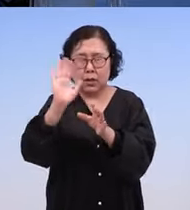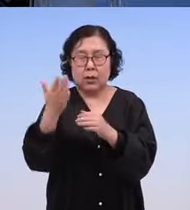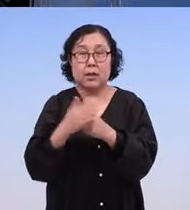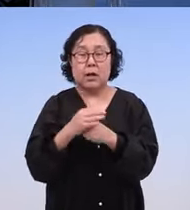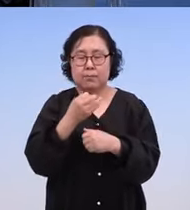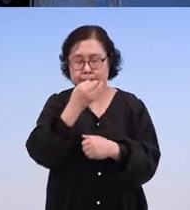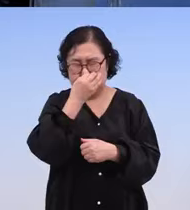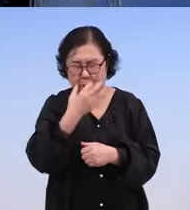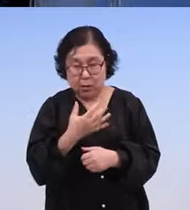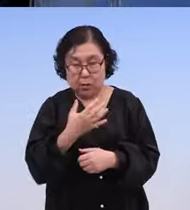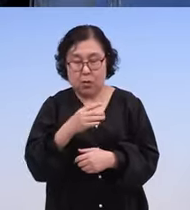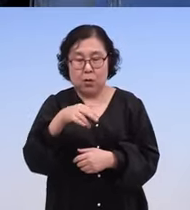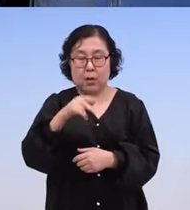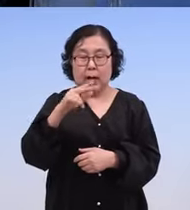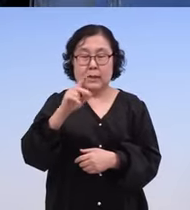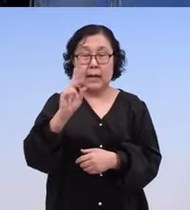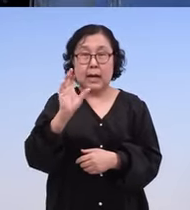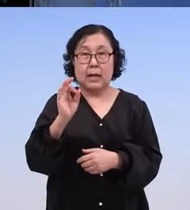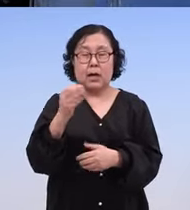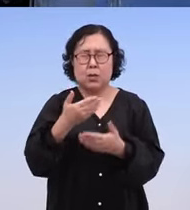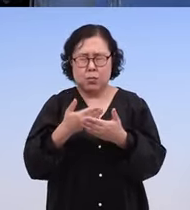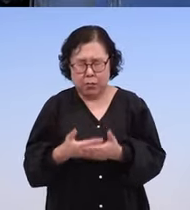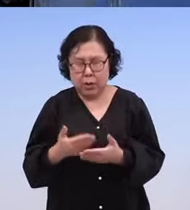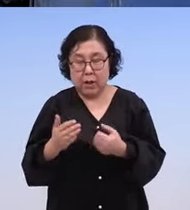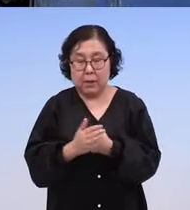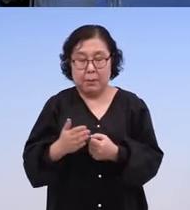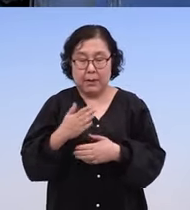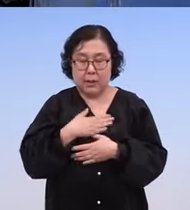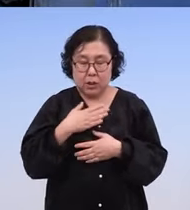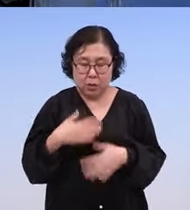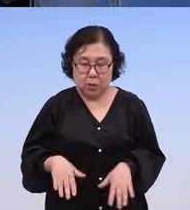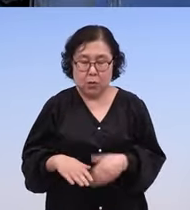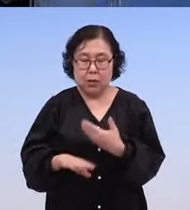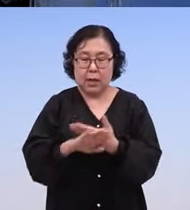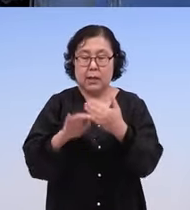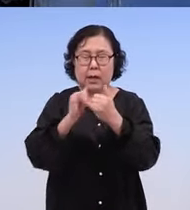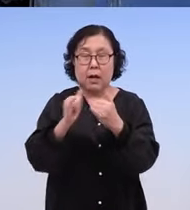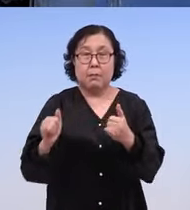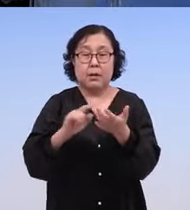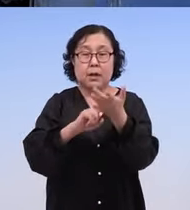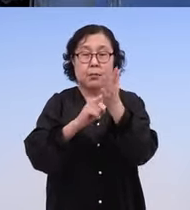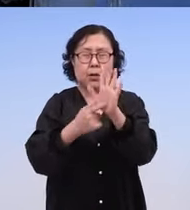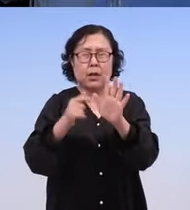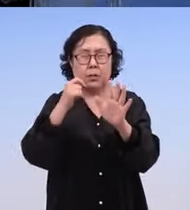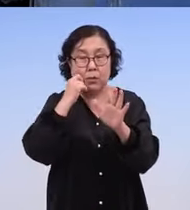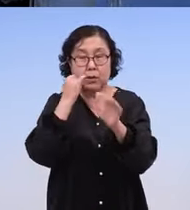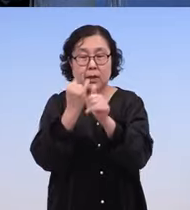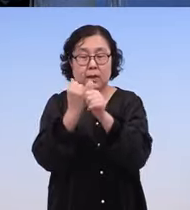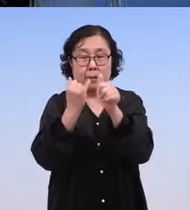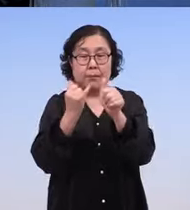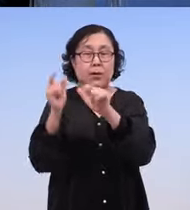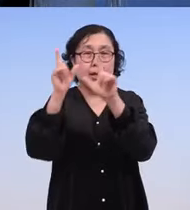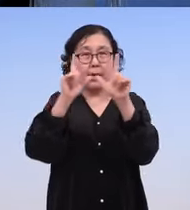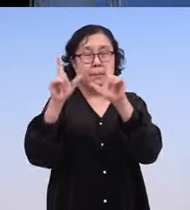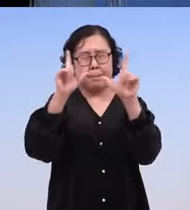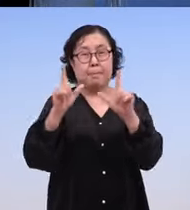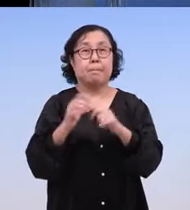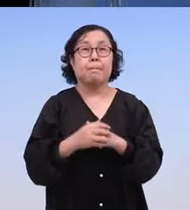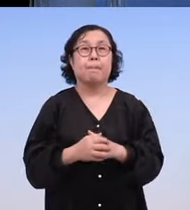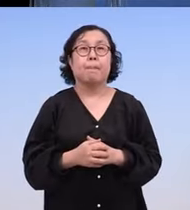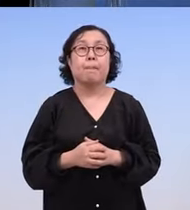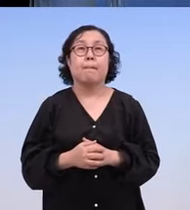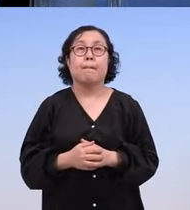힘들어도 가장의 무게로 지쳐도 누구에게 쉽게 내색하거나 표현하지 못하는 남편의 삶,